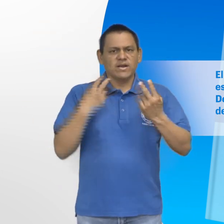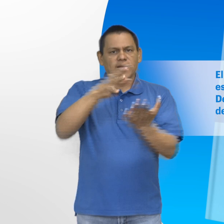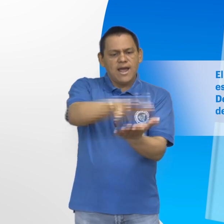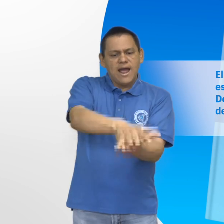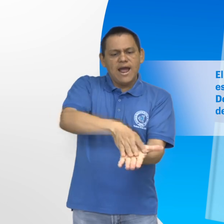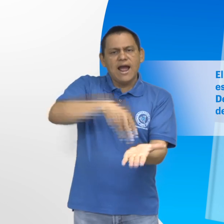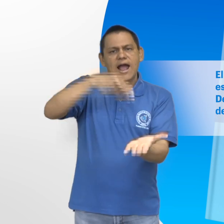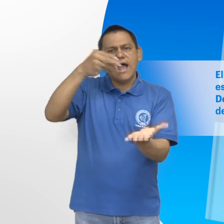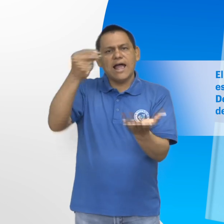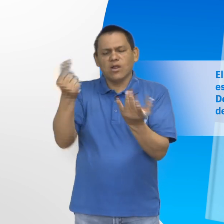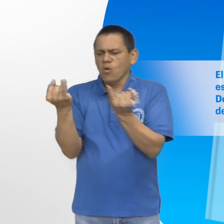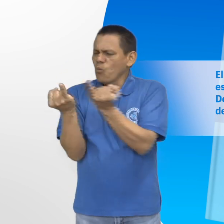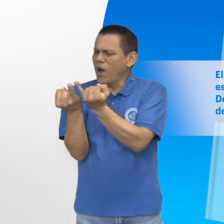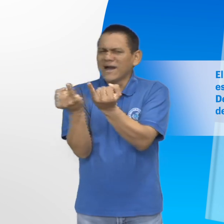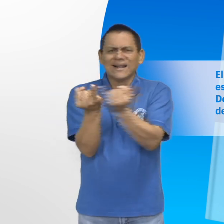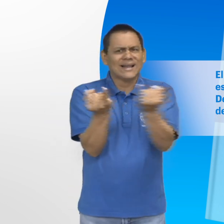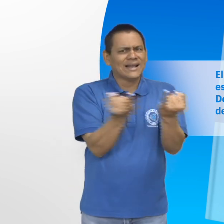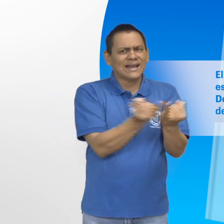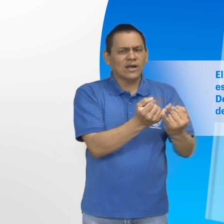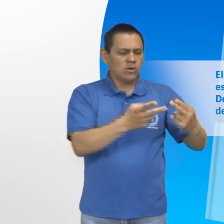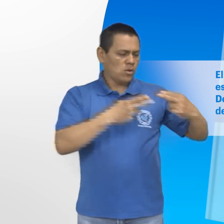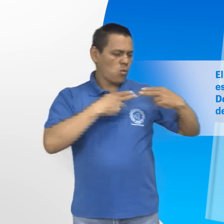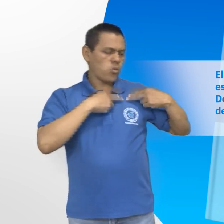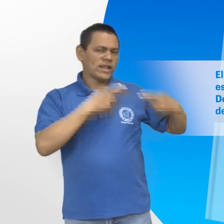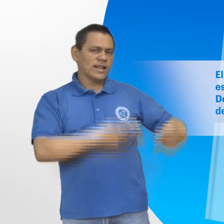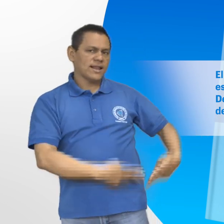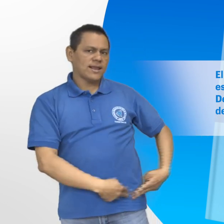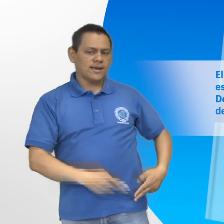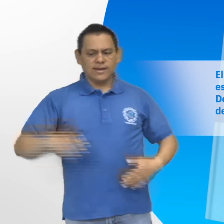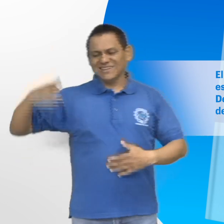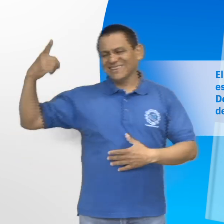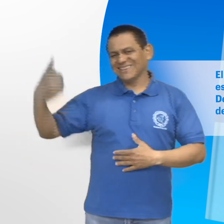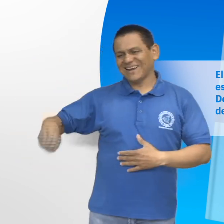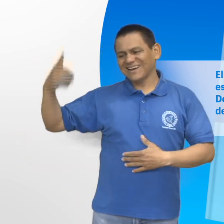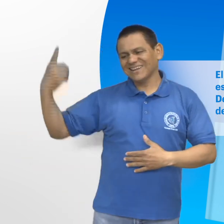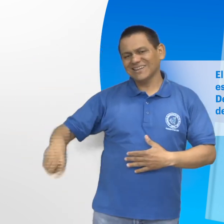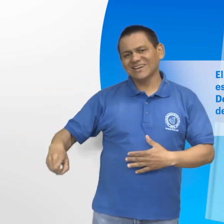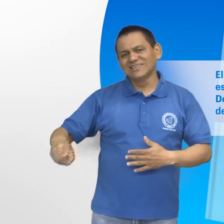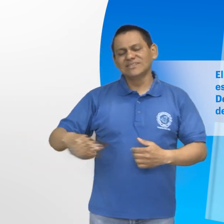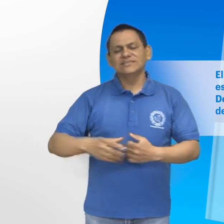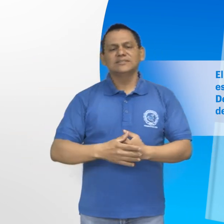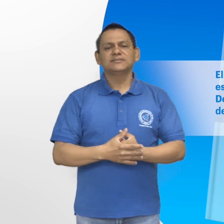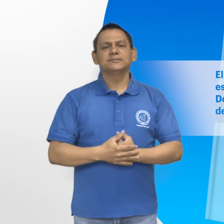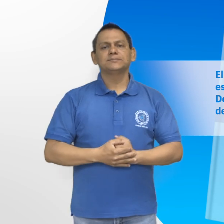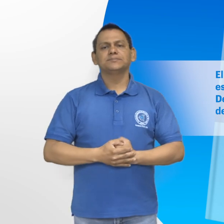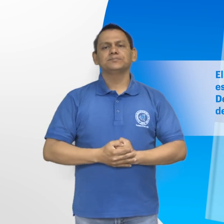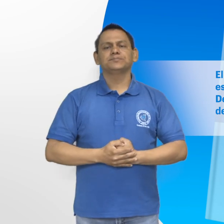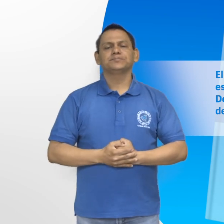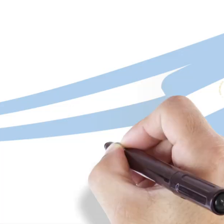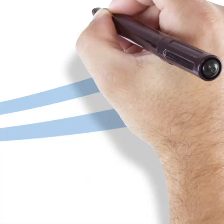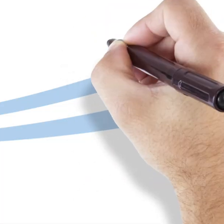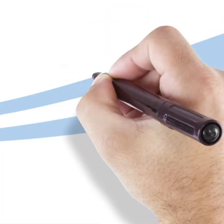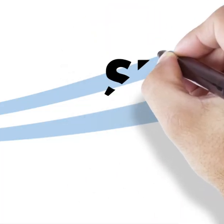la Declaración Universal del Bien Común de la Madre Tierra y de la Humanidad.